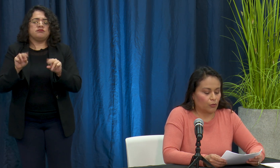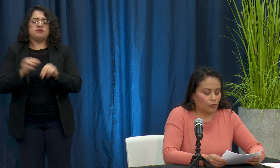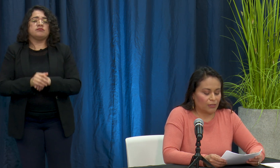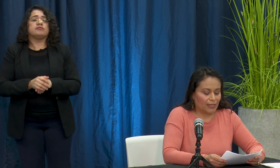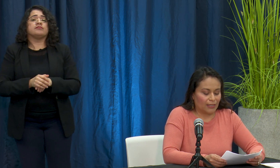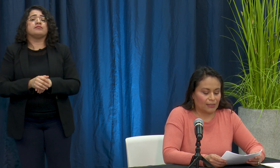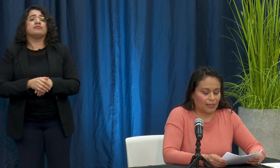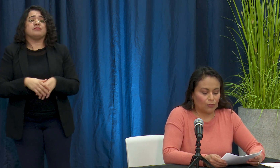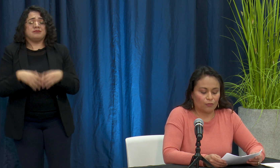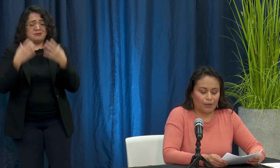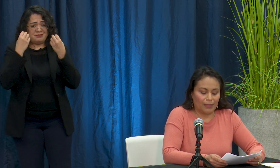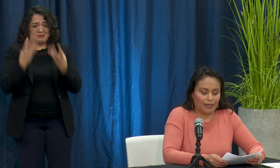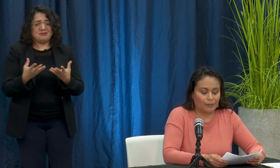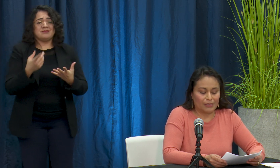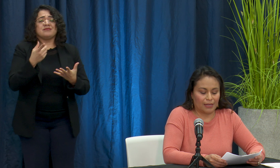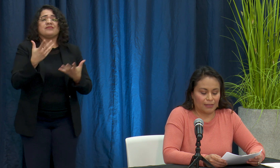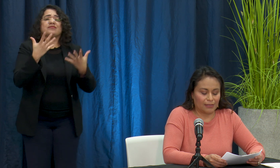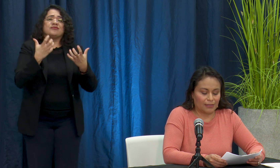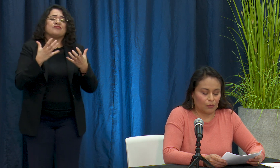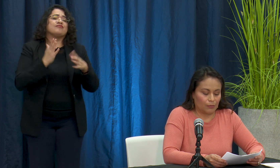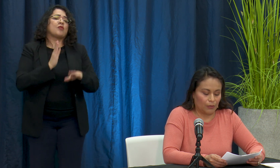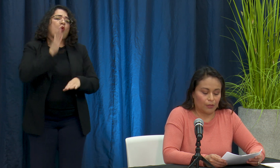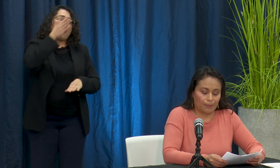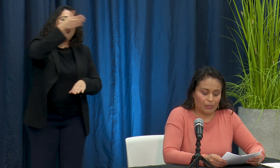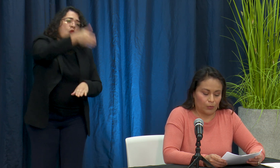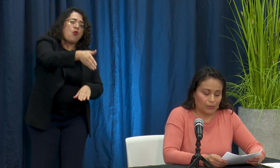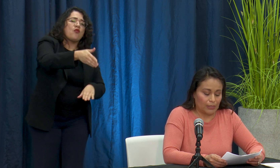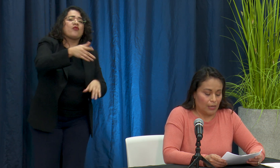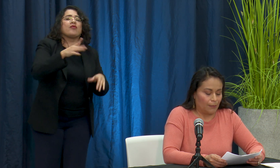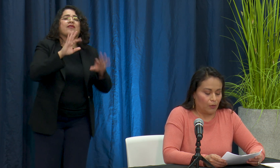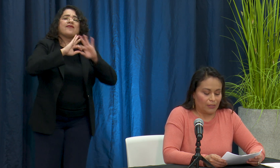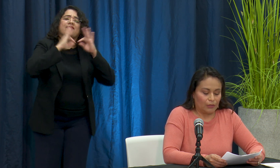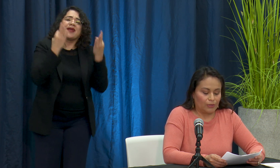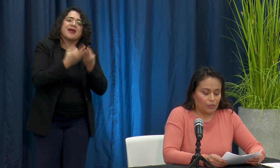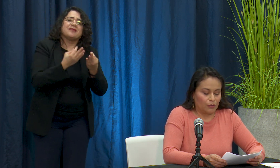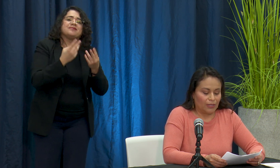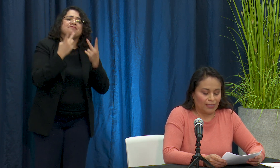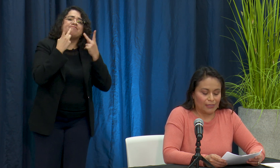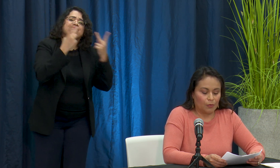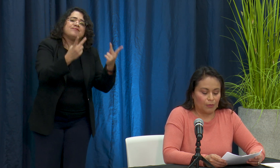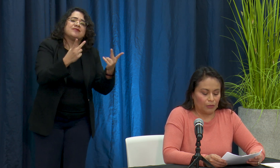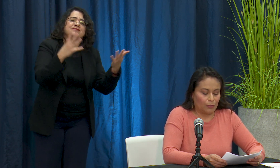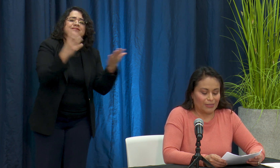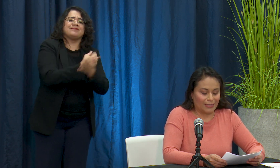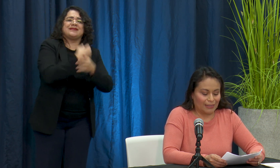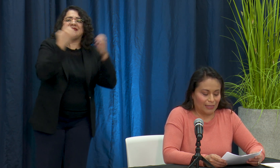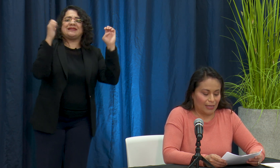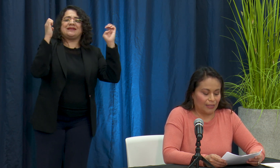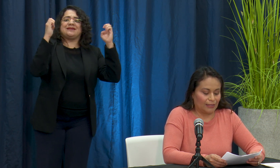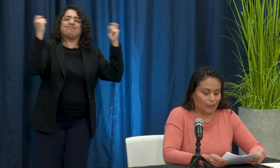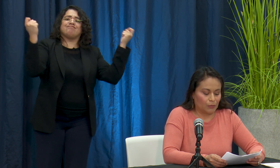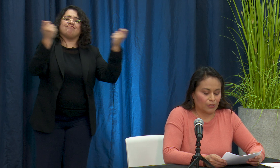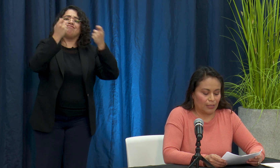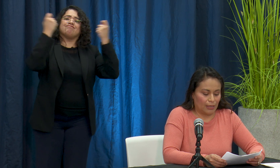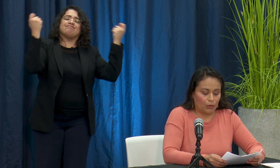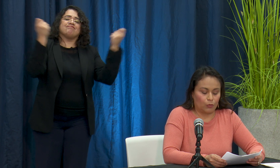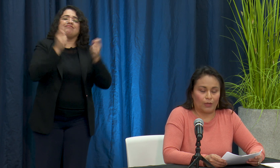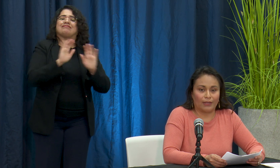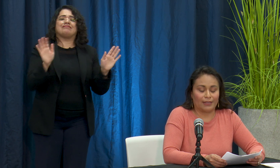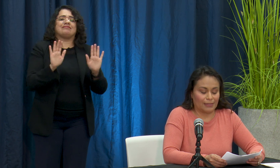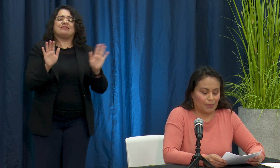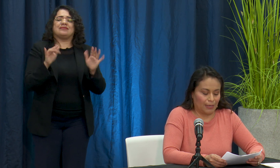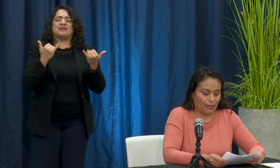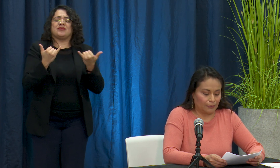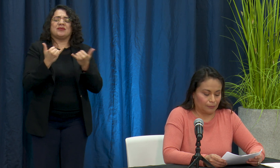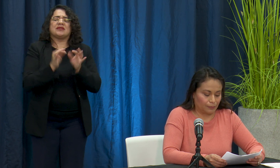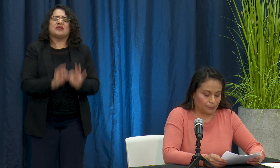Entendemos que todos quieren estar con familia y amistades este domingo de Pascuas, pero la situación en este momento es crítica y tenemos que actuar